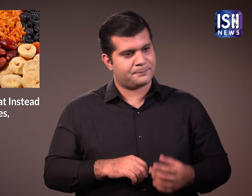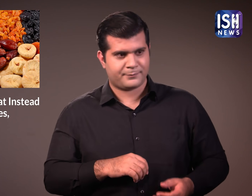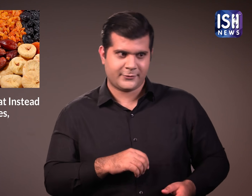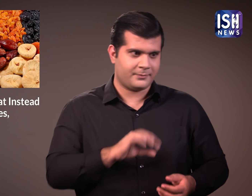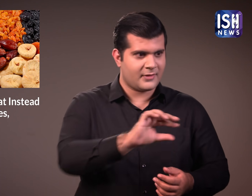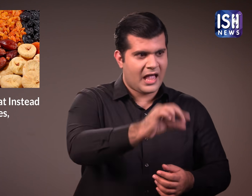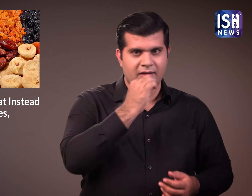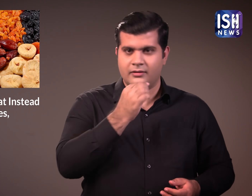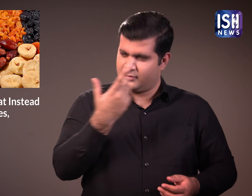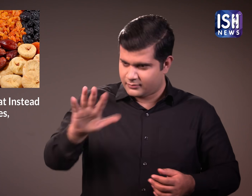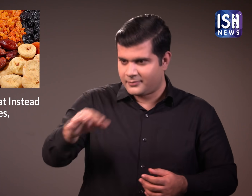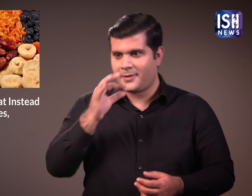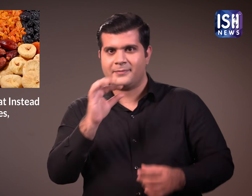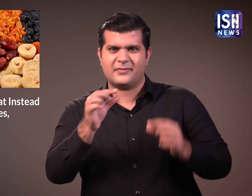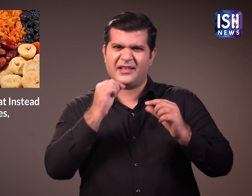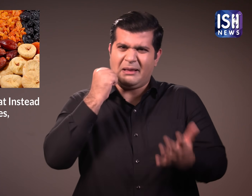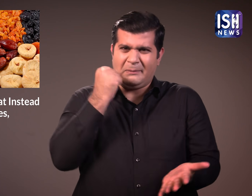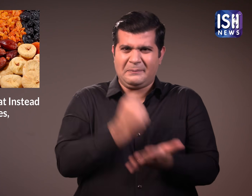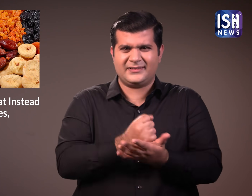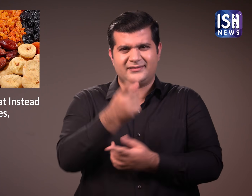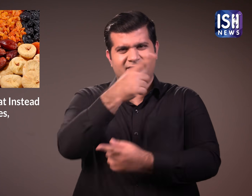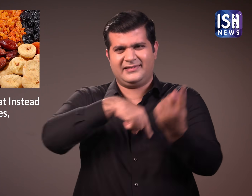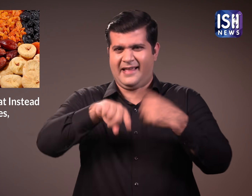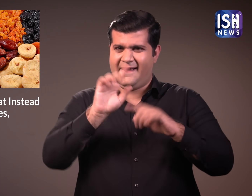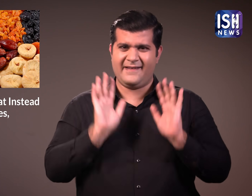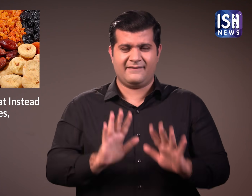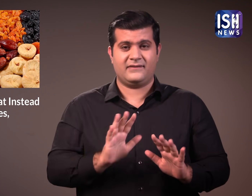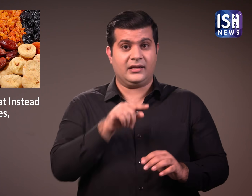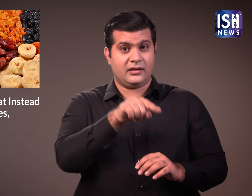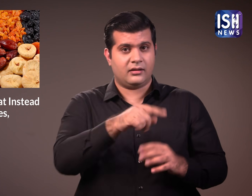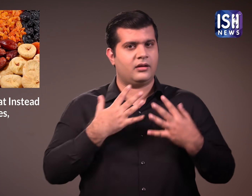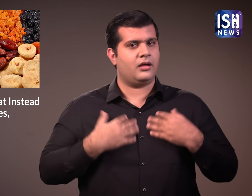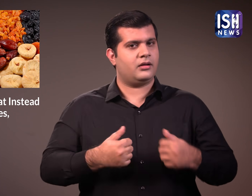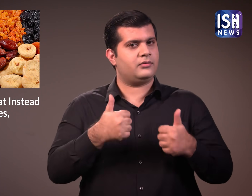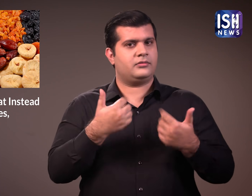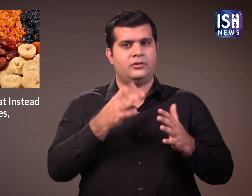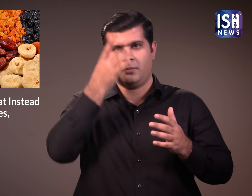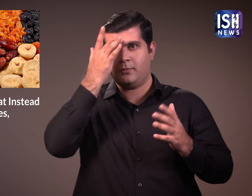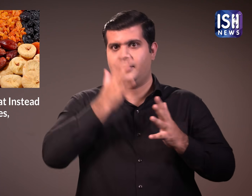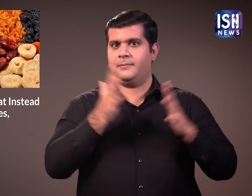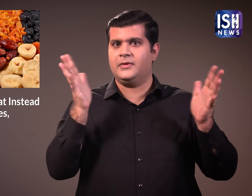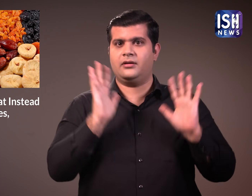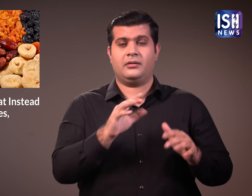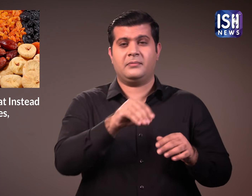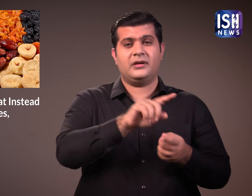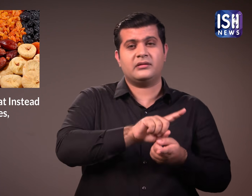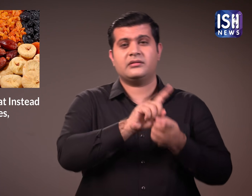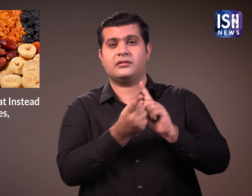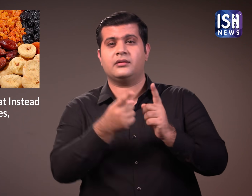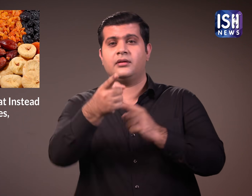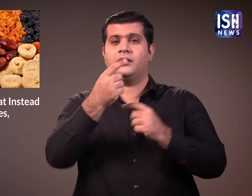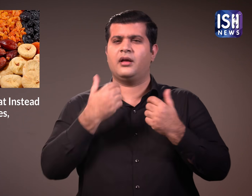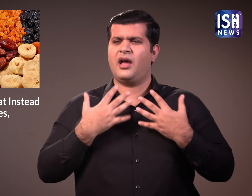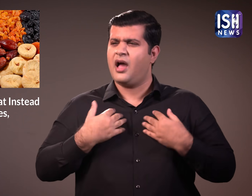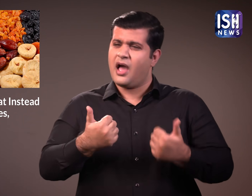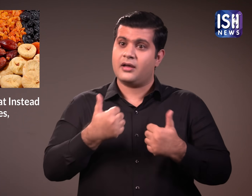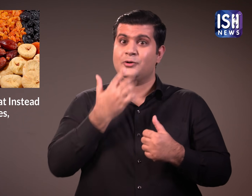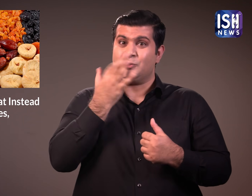लोगुने खाना बंद नहीं कर सकते। वे अस्वस्थ है और बड़ी स्वस्थ्य समस्याव के कारण